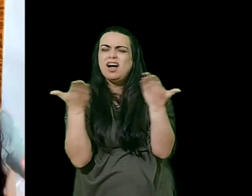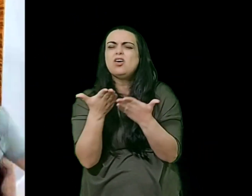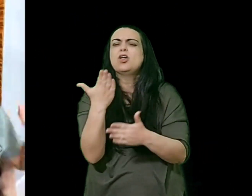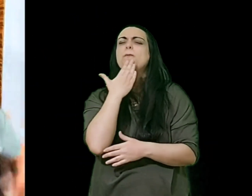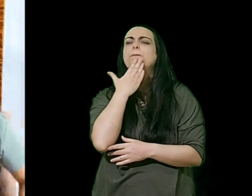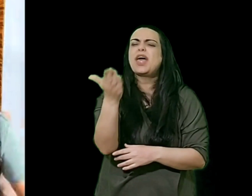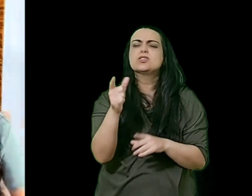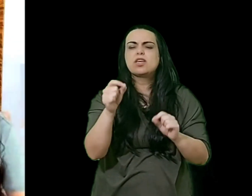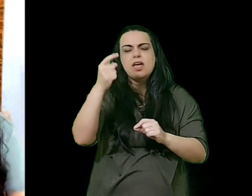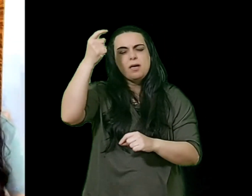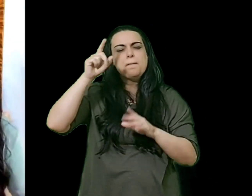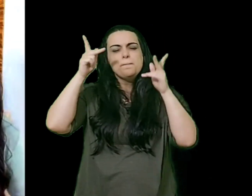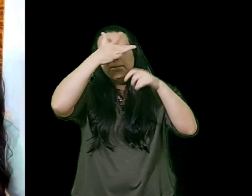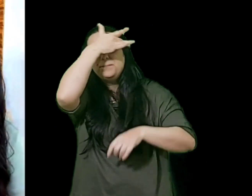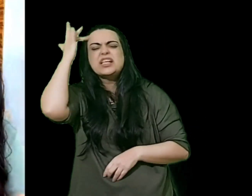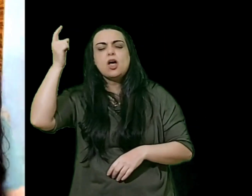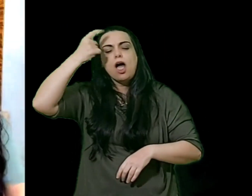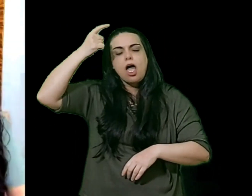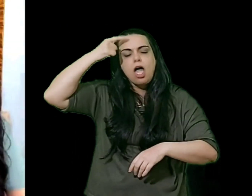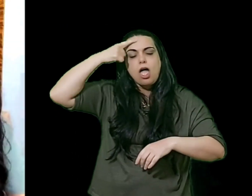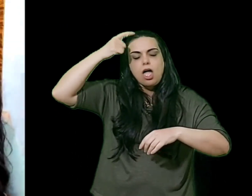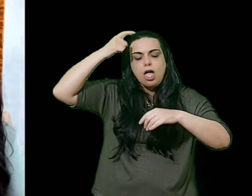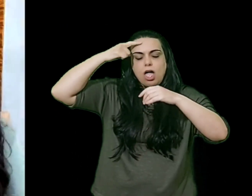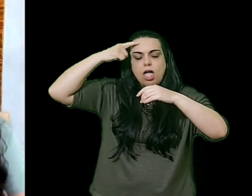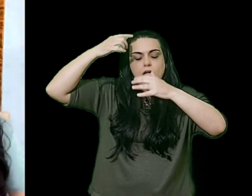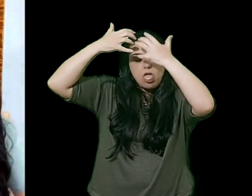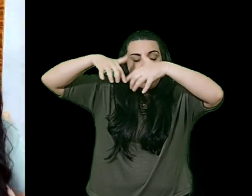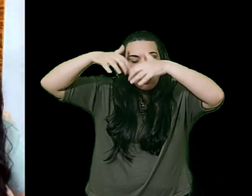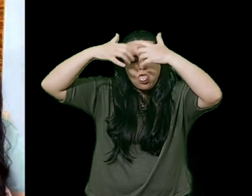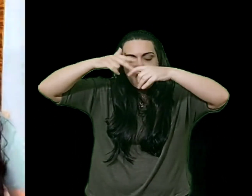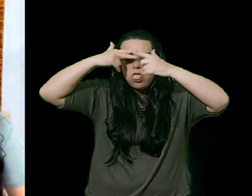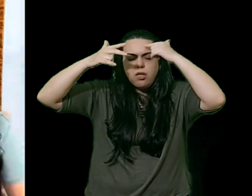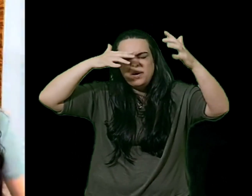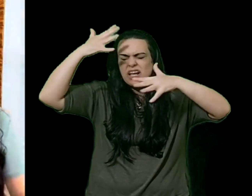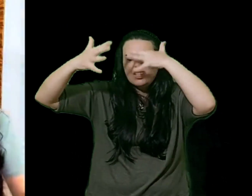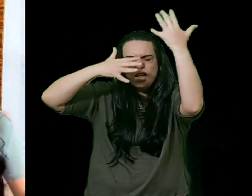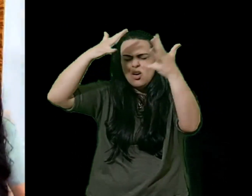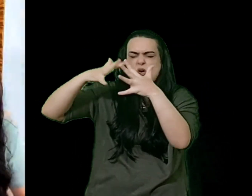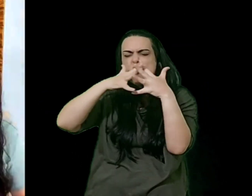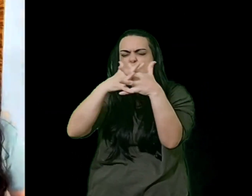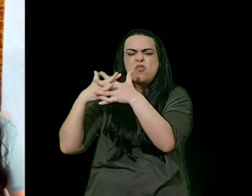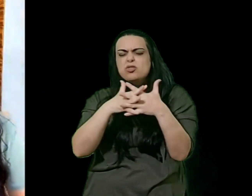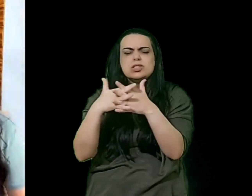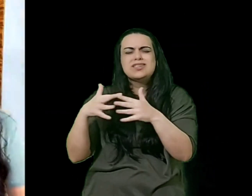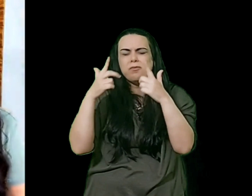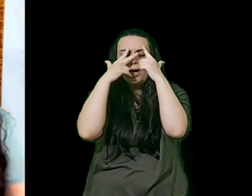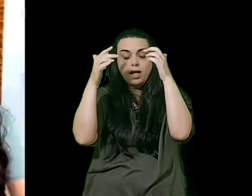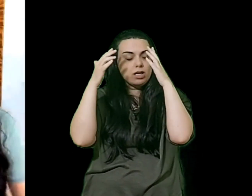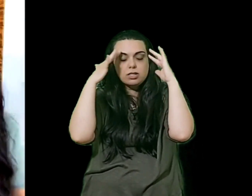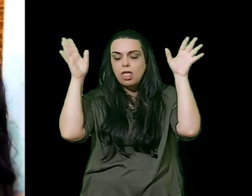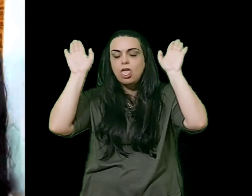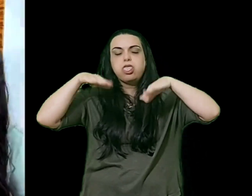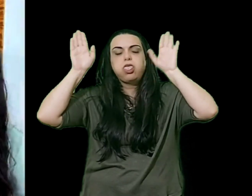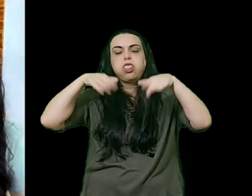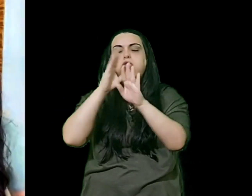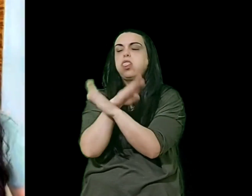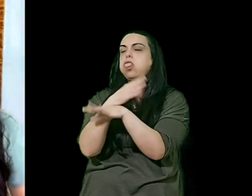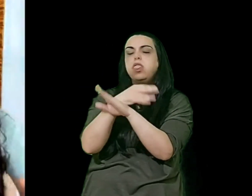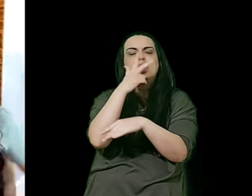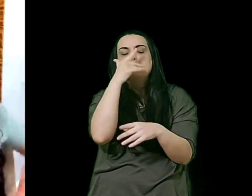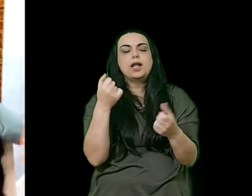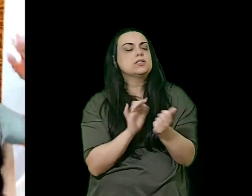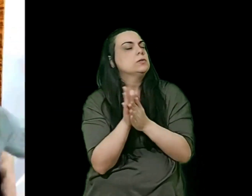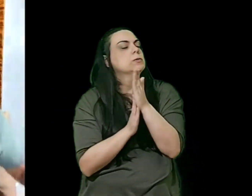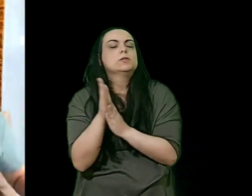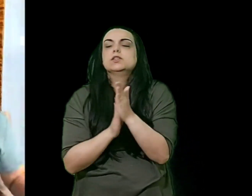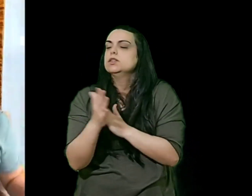peço, síndrome do pensamento acelerado que impede essa pessoa de ouvir a minha voz, de ter paciência, de esperar o final.